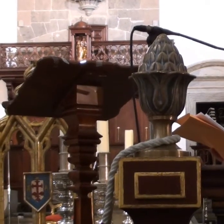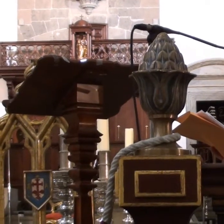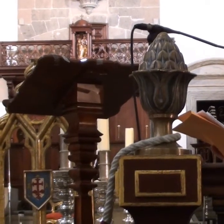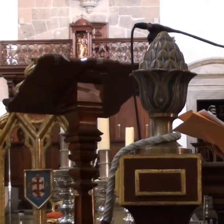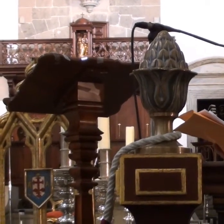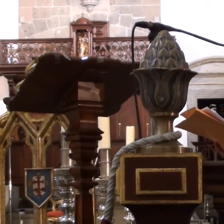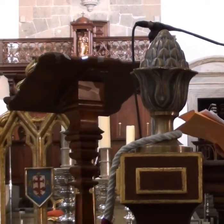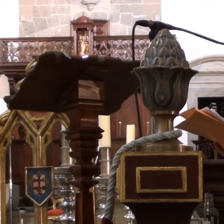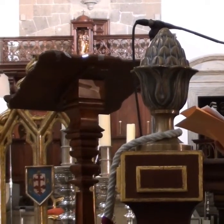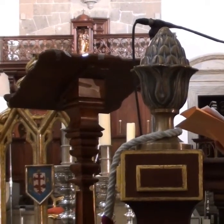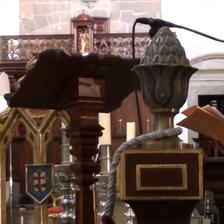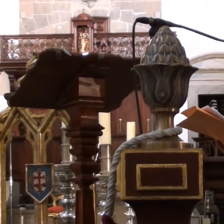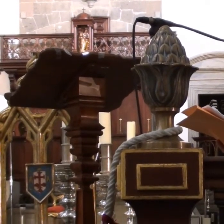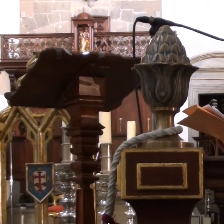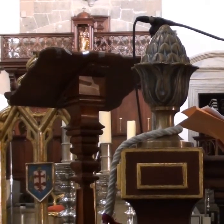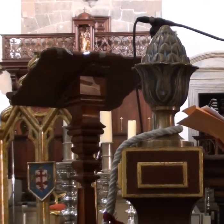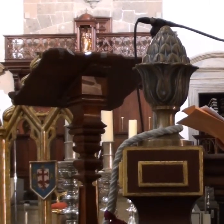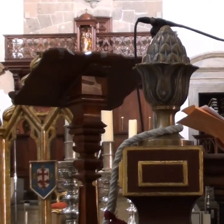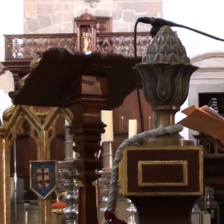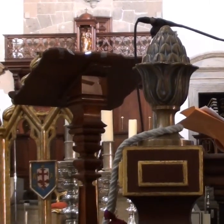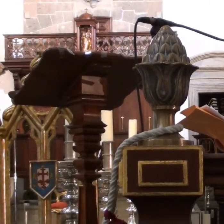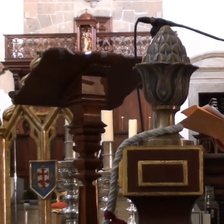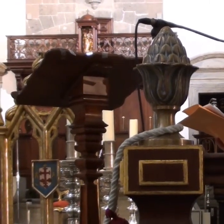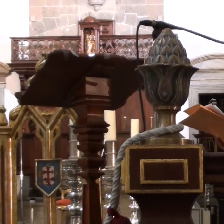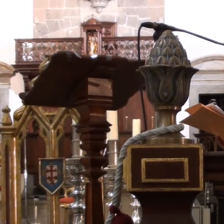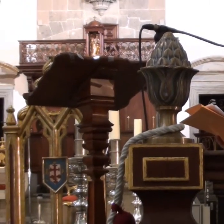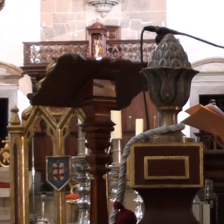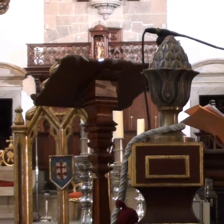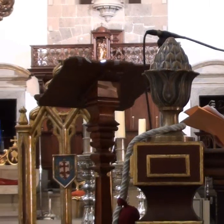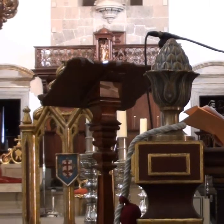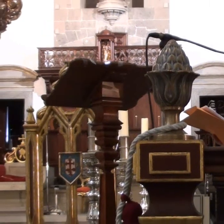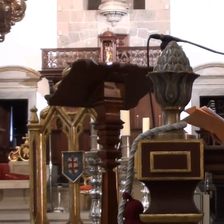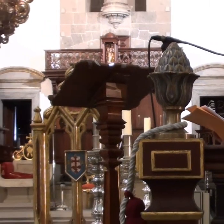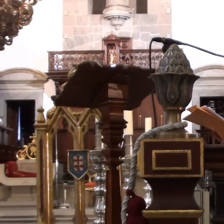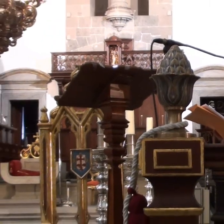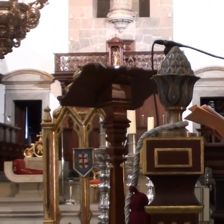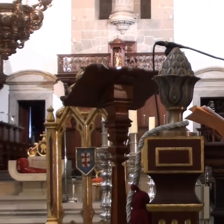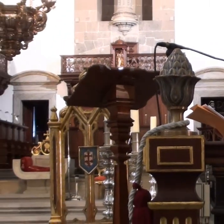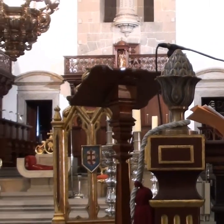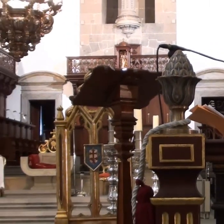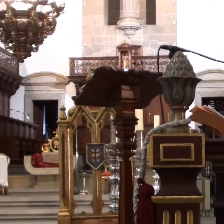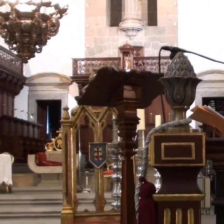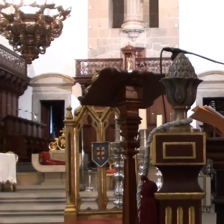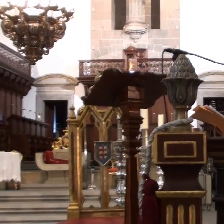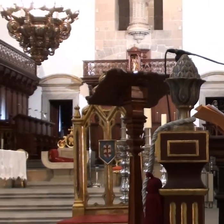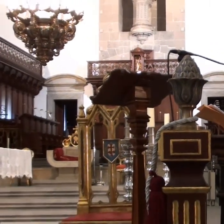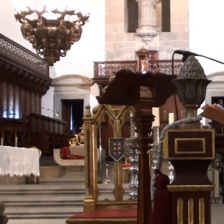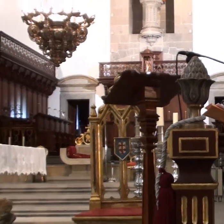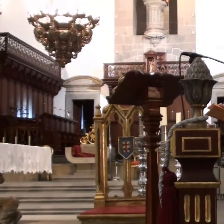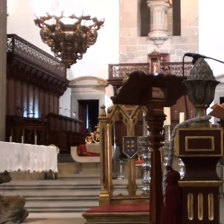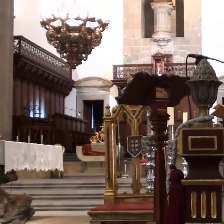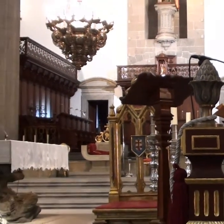y dirigimos a él la alabanza La gloria la adoración